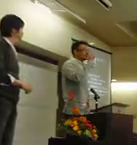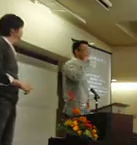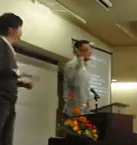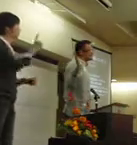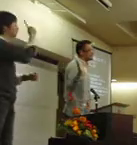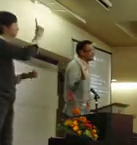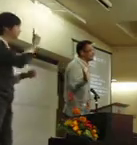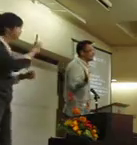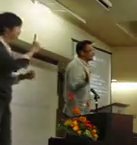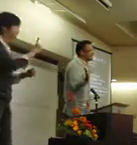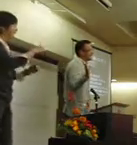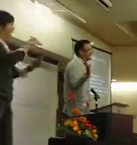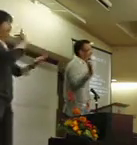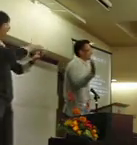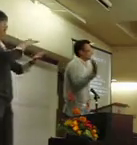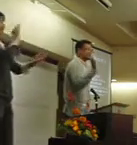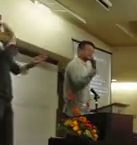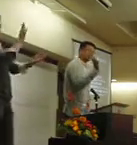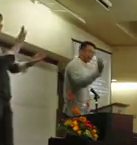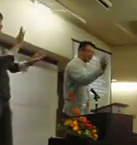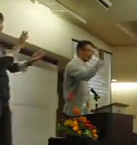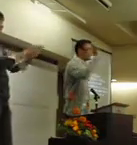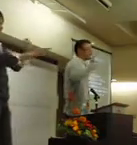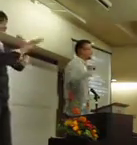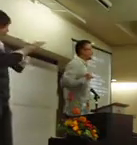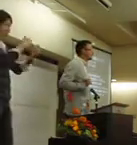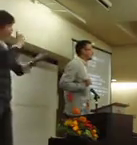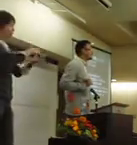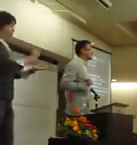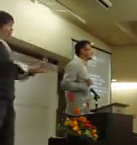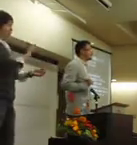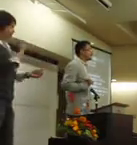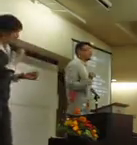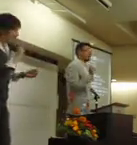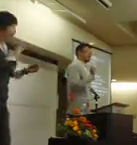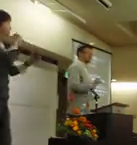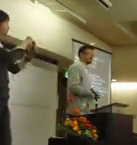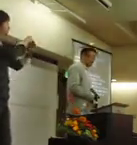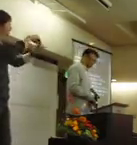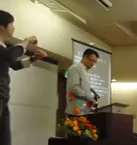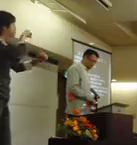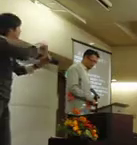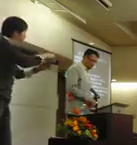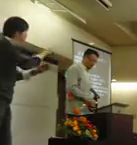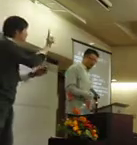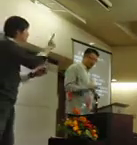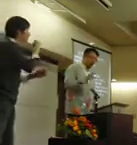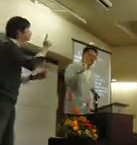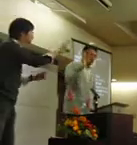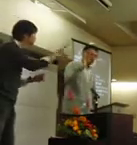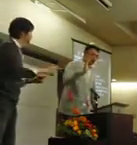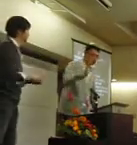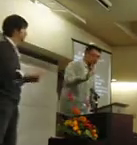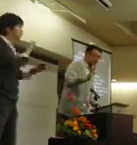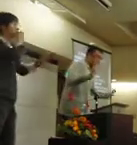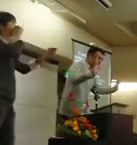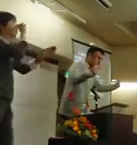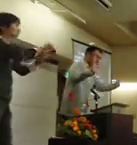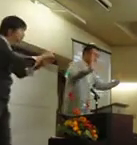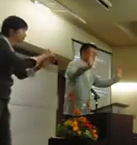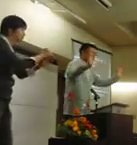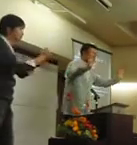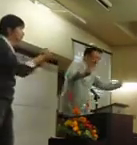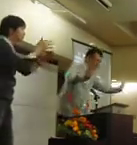もう一つのありえない話、絶対これは納得いかんという話は、毒麦